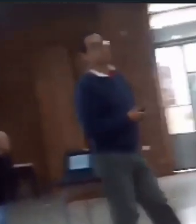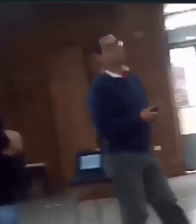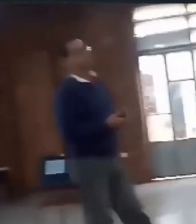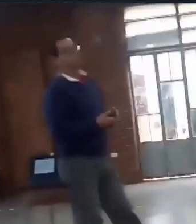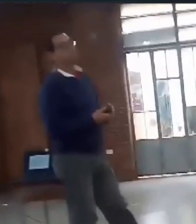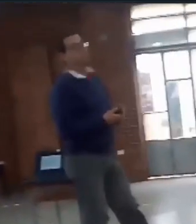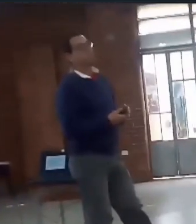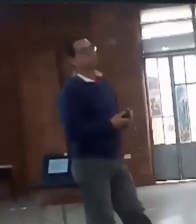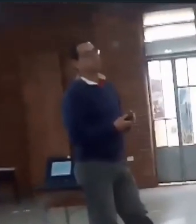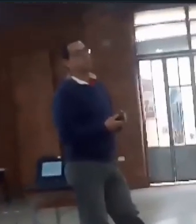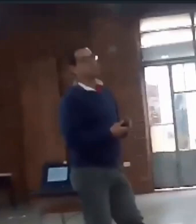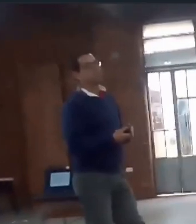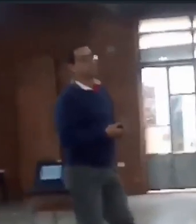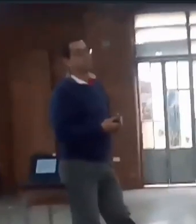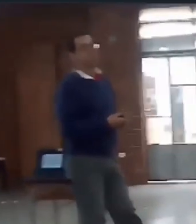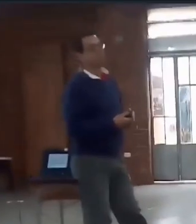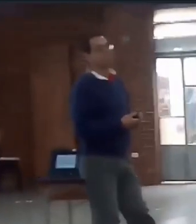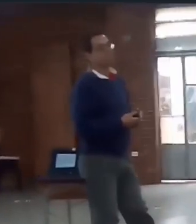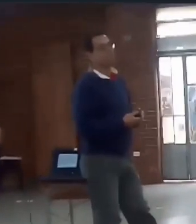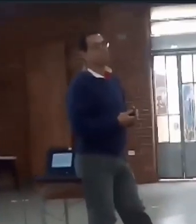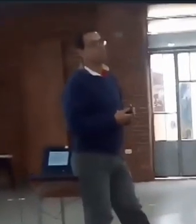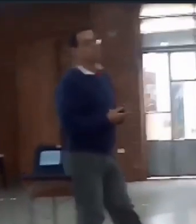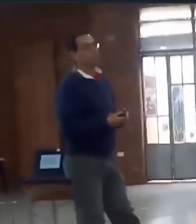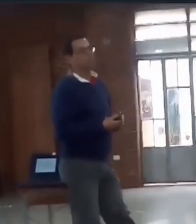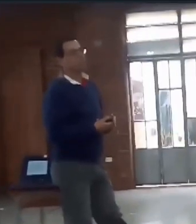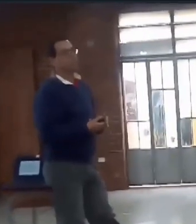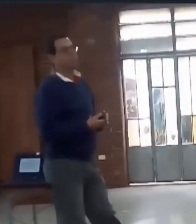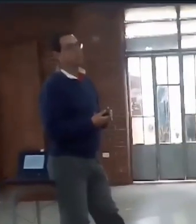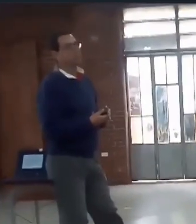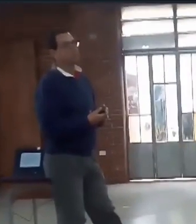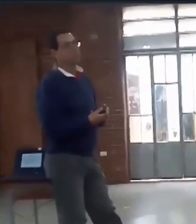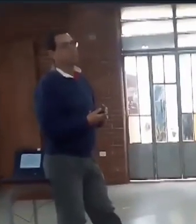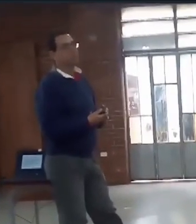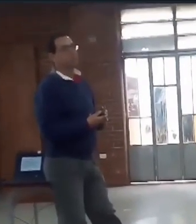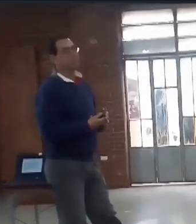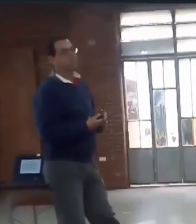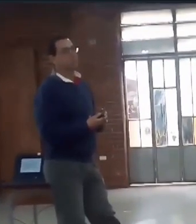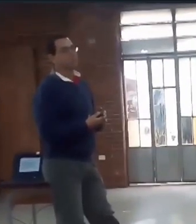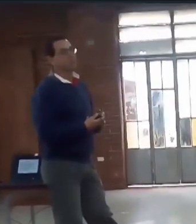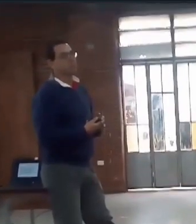estrategias para que todas las informaciones, sobre todo importantes, noticieros,